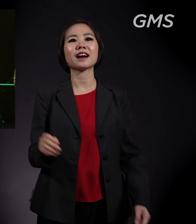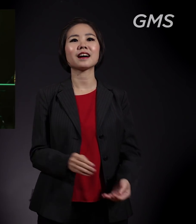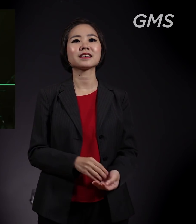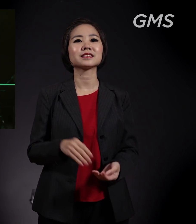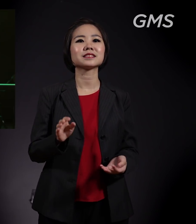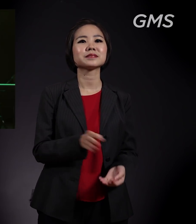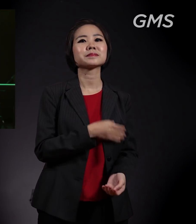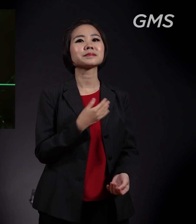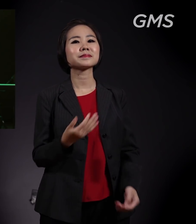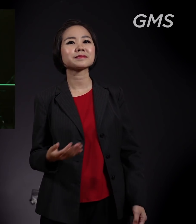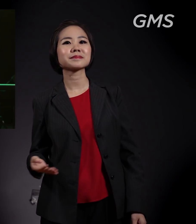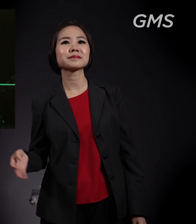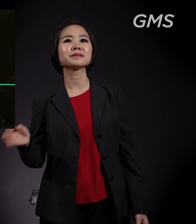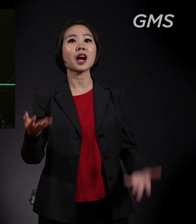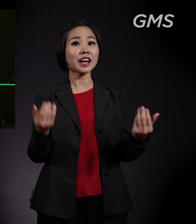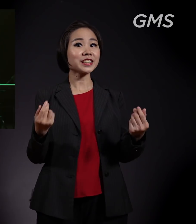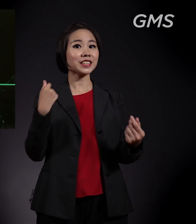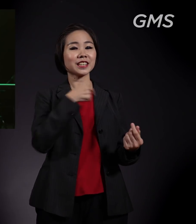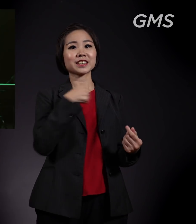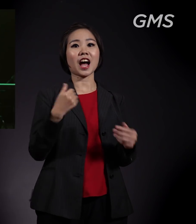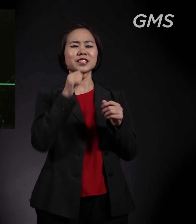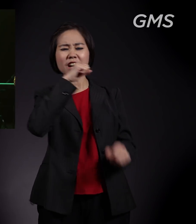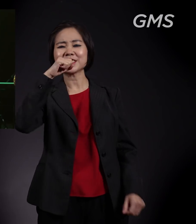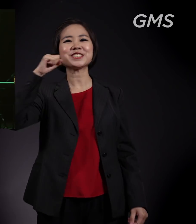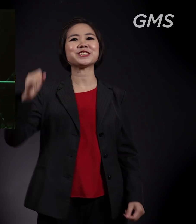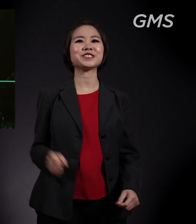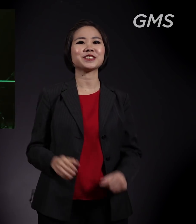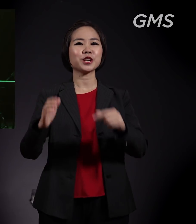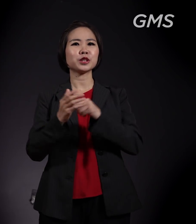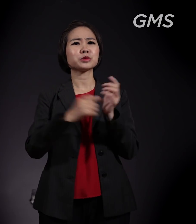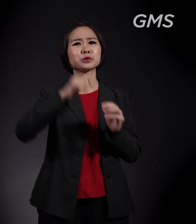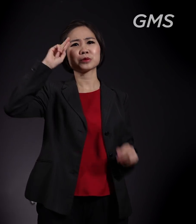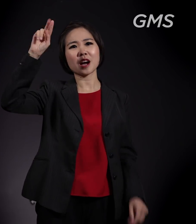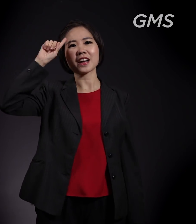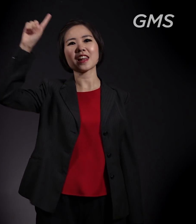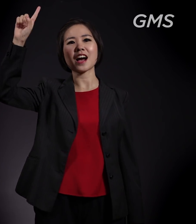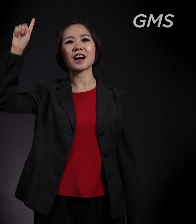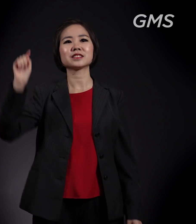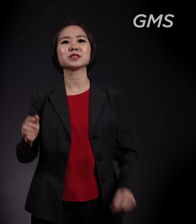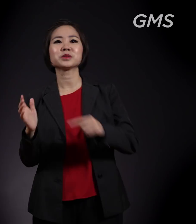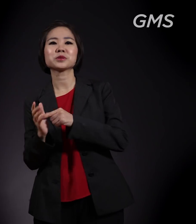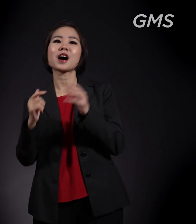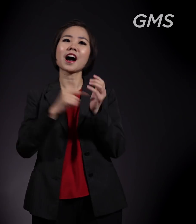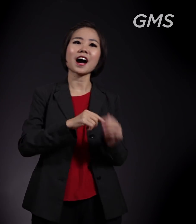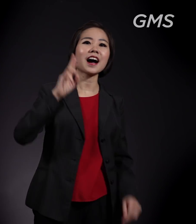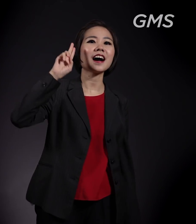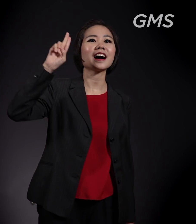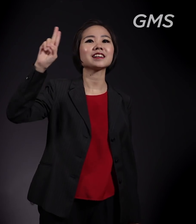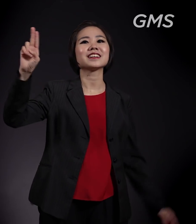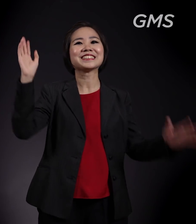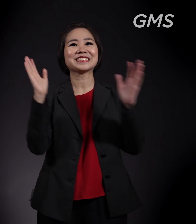Tuhan. Mari kita naikkan pujian ini. Yesus Tuhan Allah. Oh, Yesus